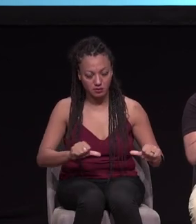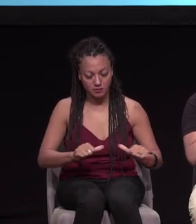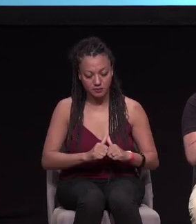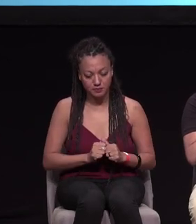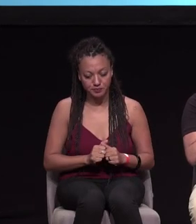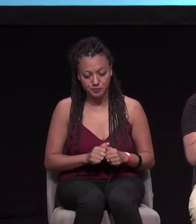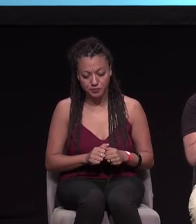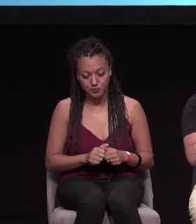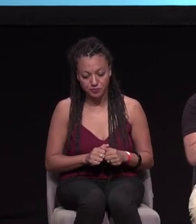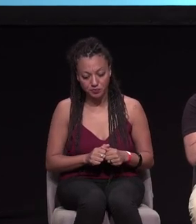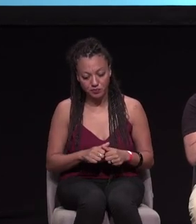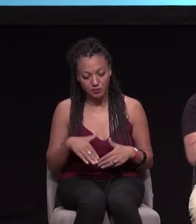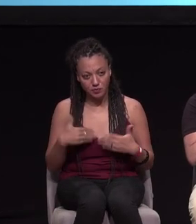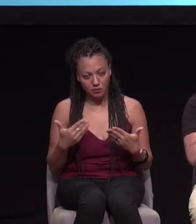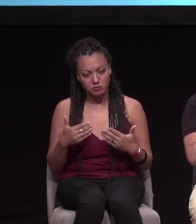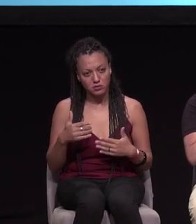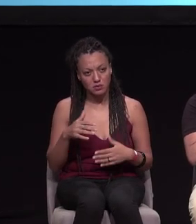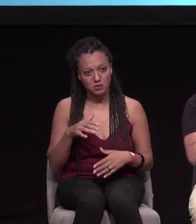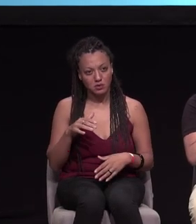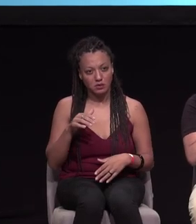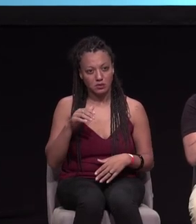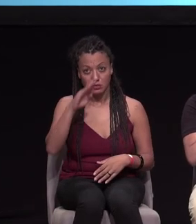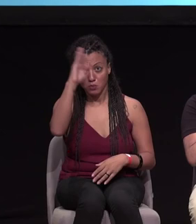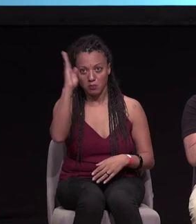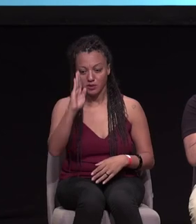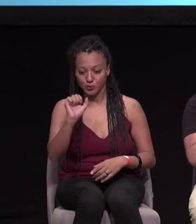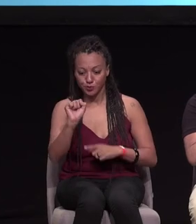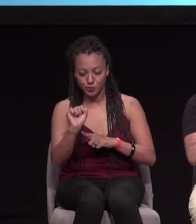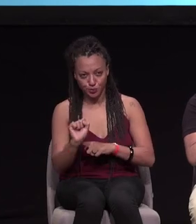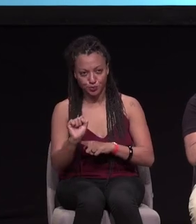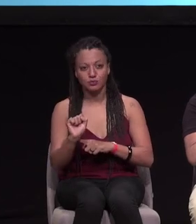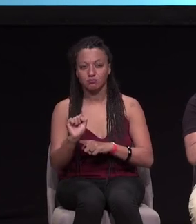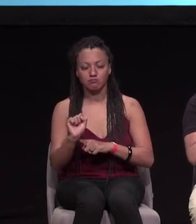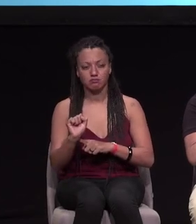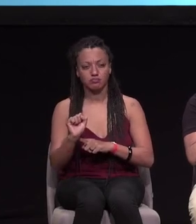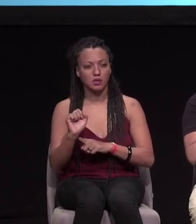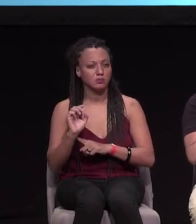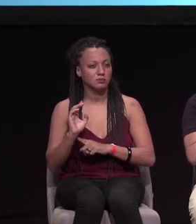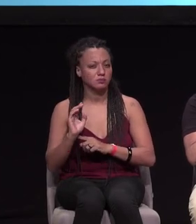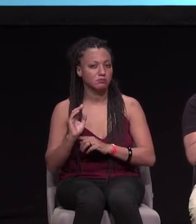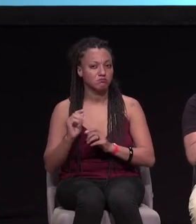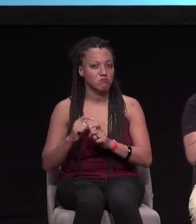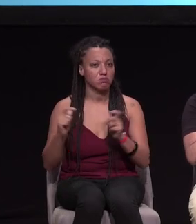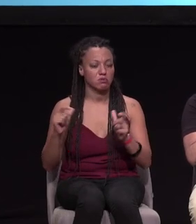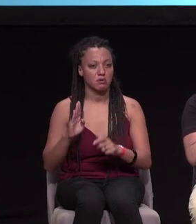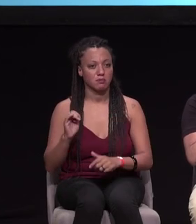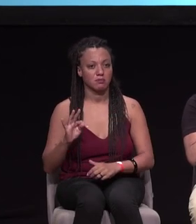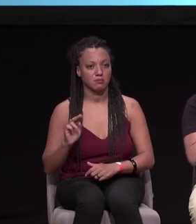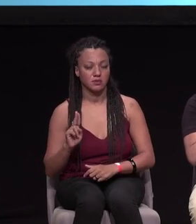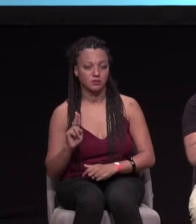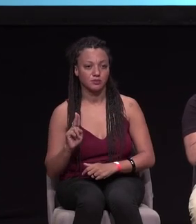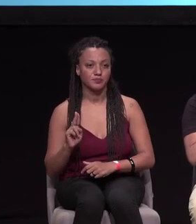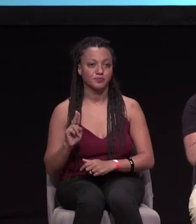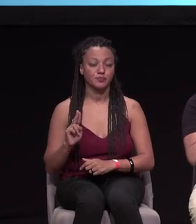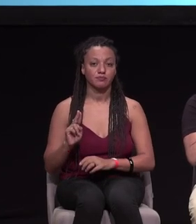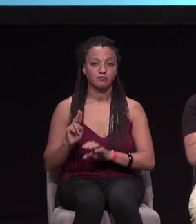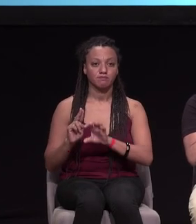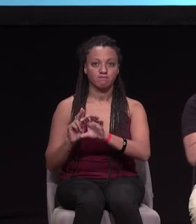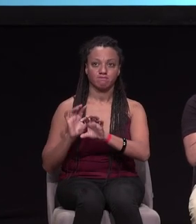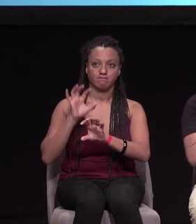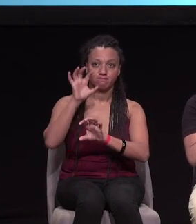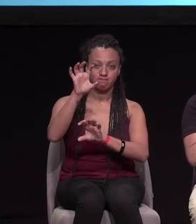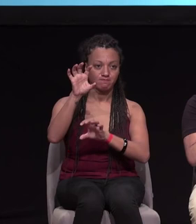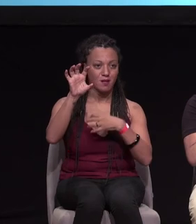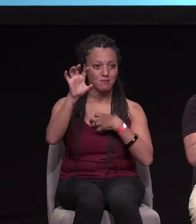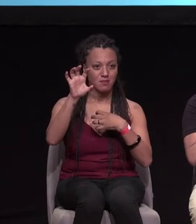na região sudeste uma predominância banco na origem né assim a bahia desenvolvendo todo esse